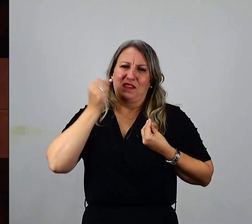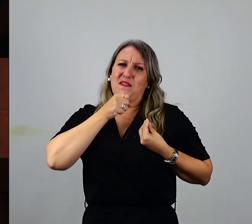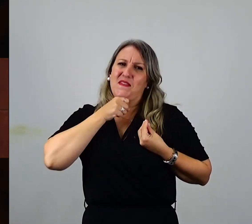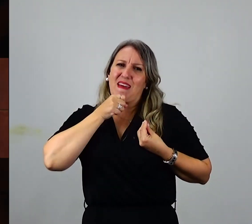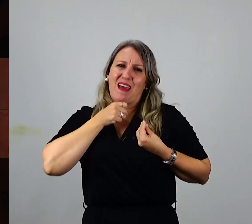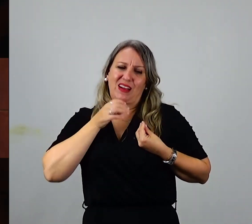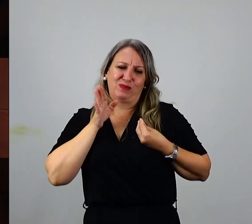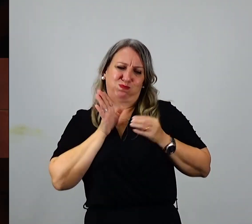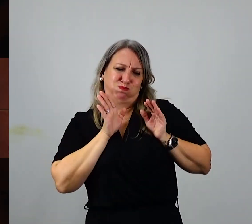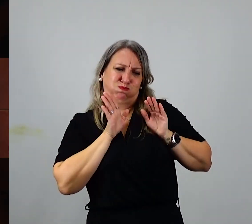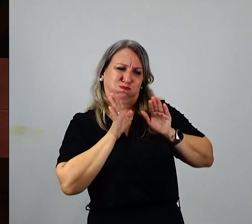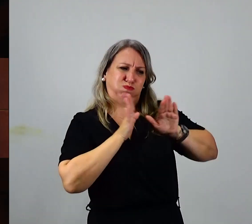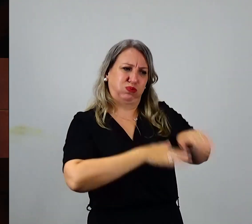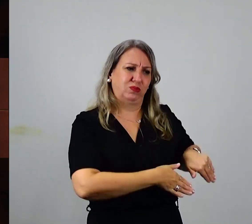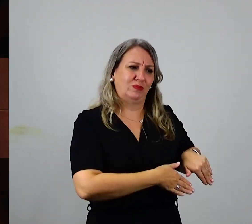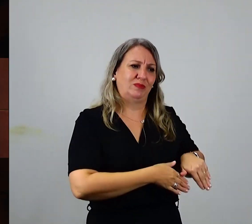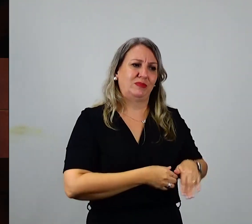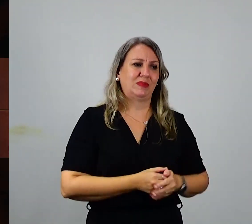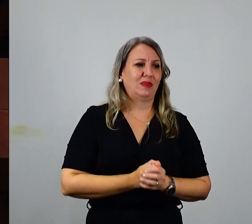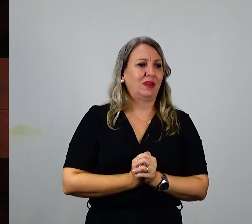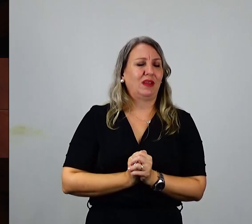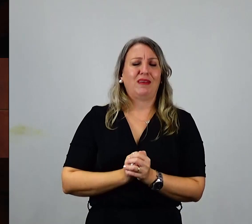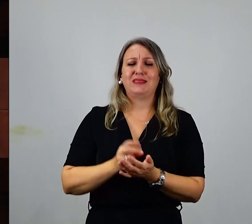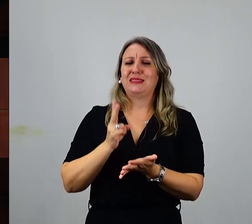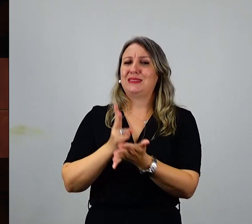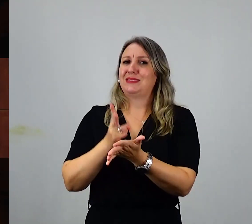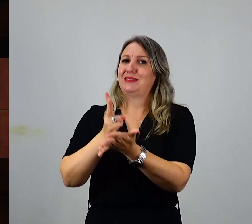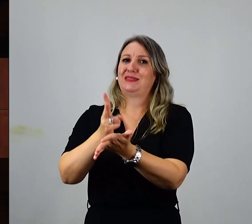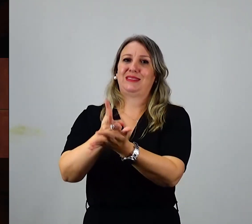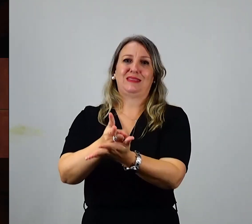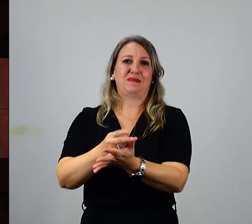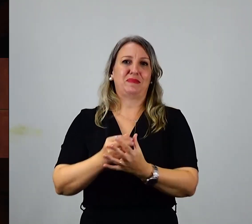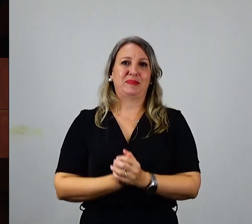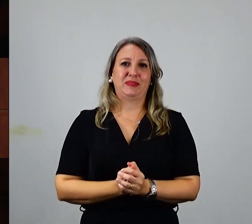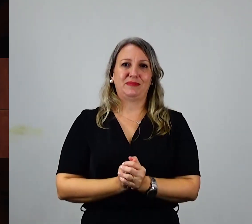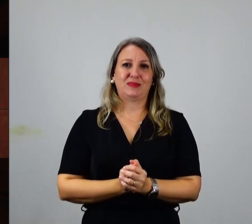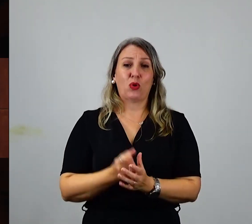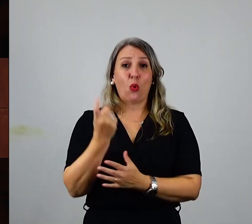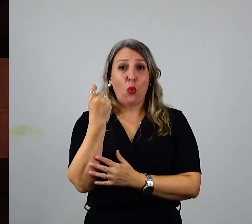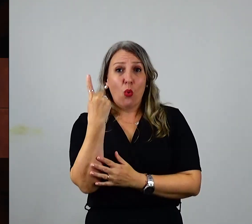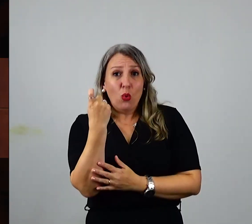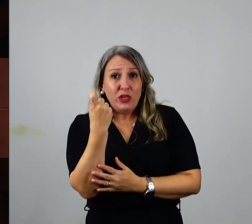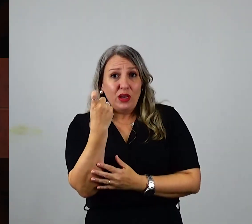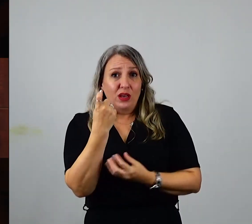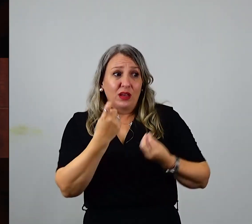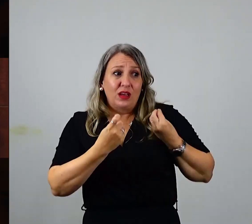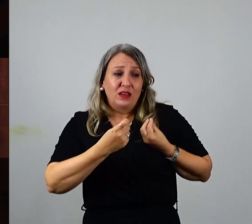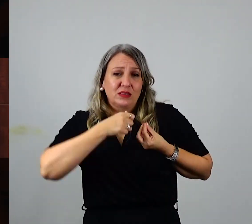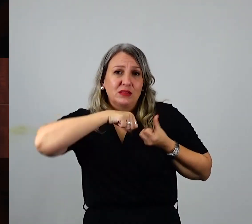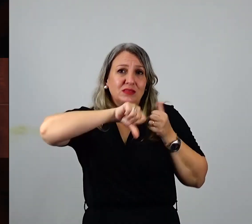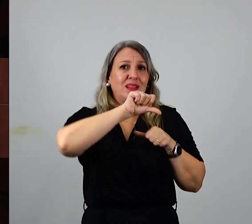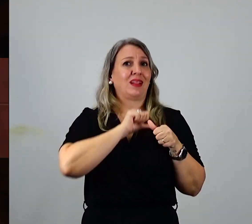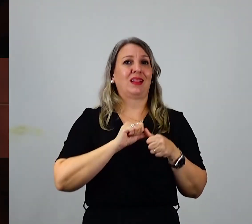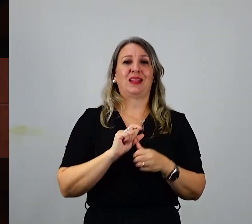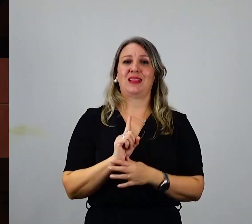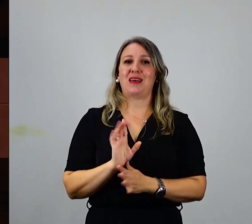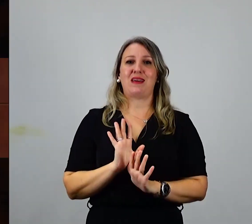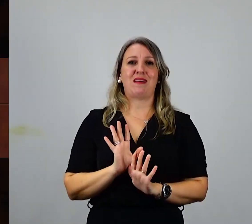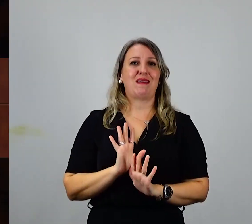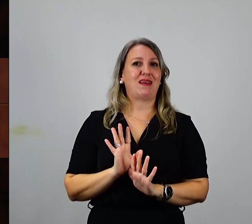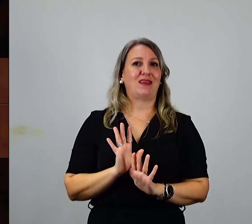vai acontecer várias vezes na sua vida. Até que, por fim, a